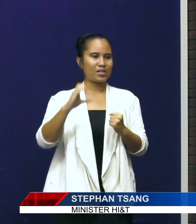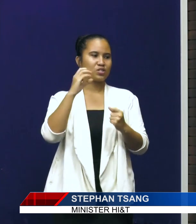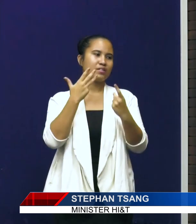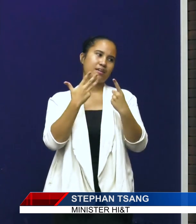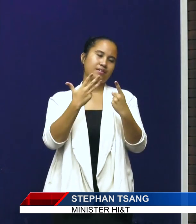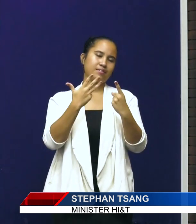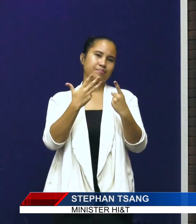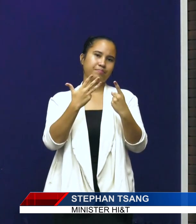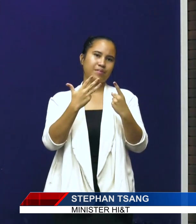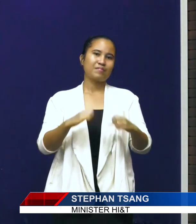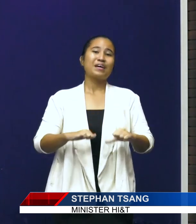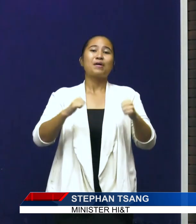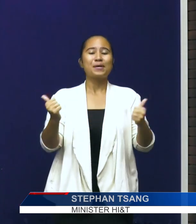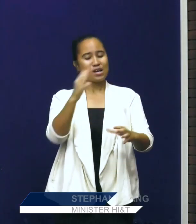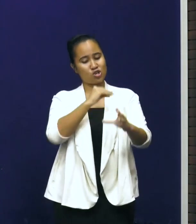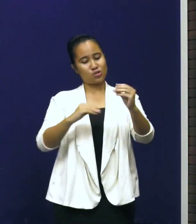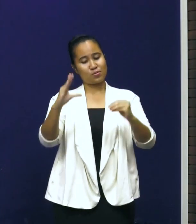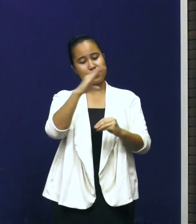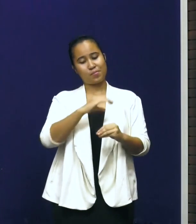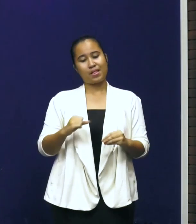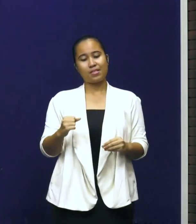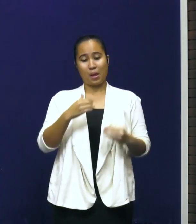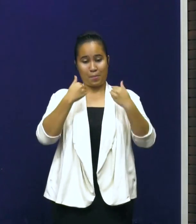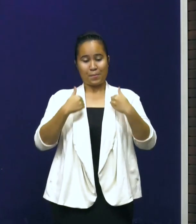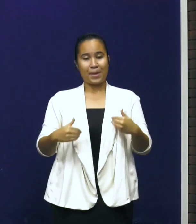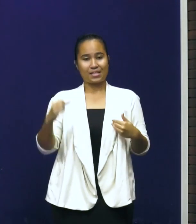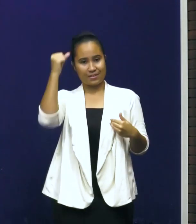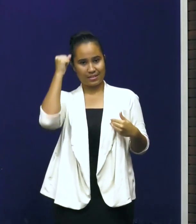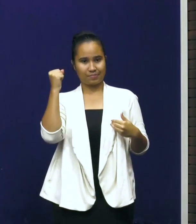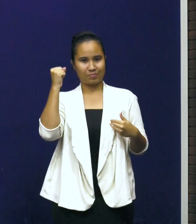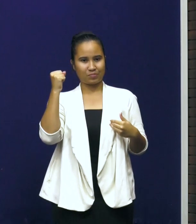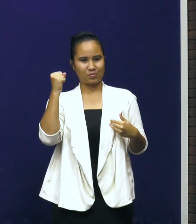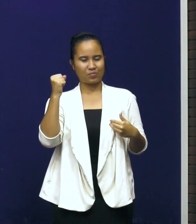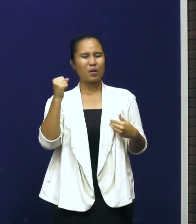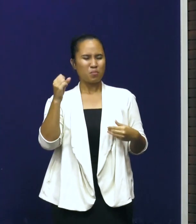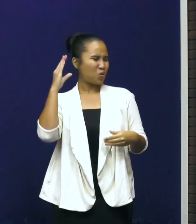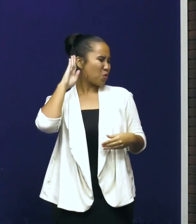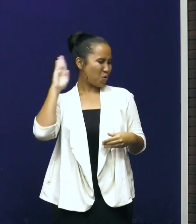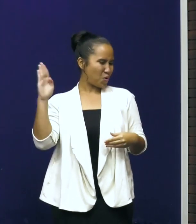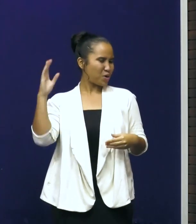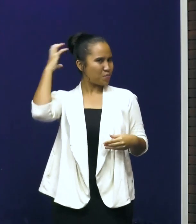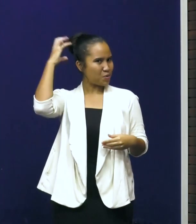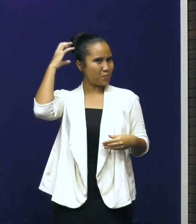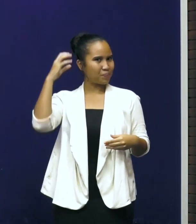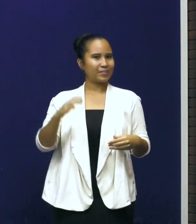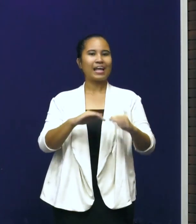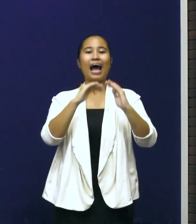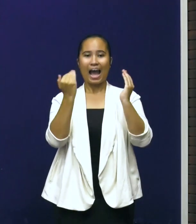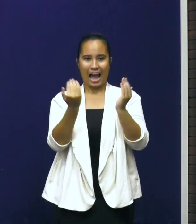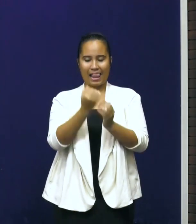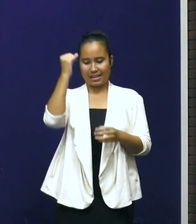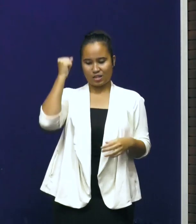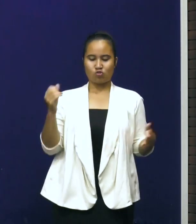Er zijn vanaf het begin gesprekken geweest met de casino-houders. We hebben de problemen aangehoord en alle casinos geven aan dat ze gaan moeten sluiten.